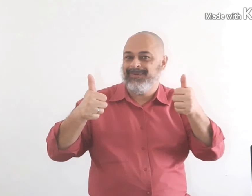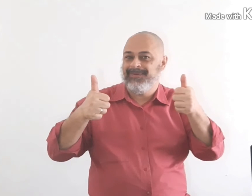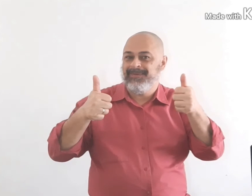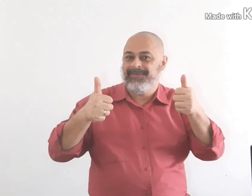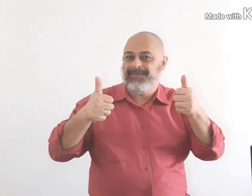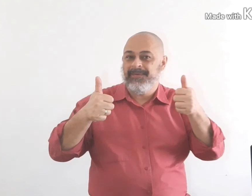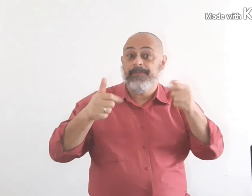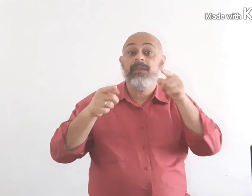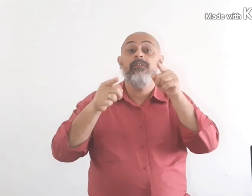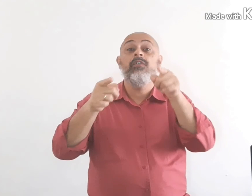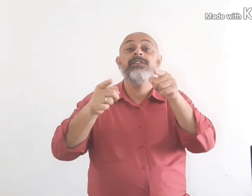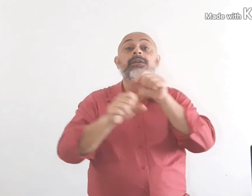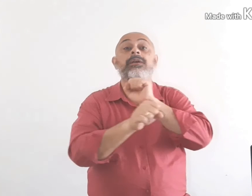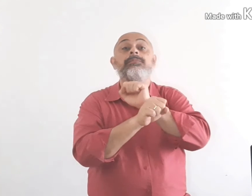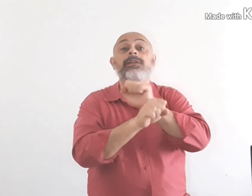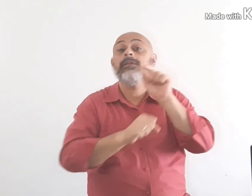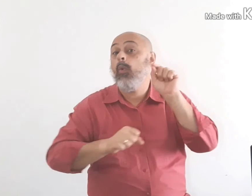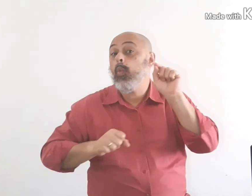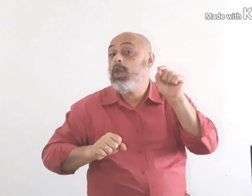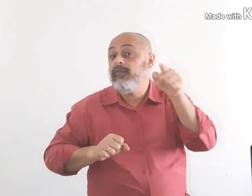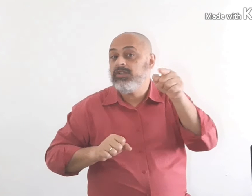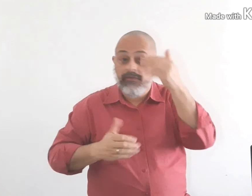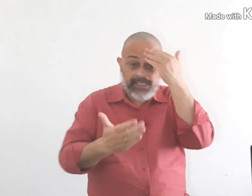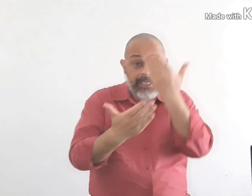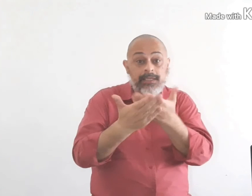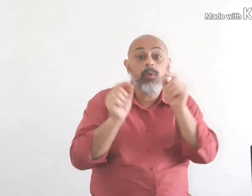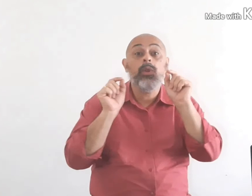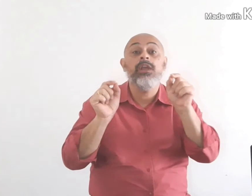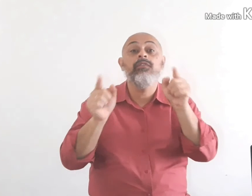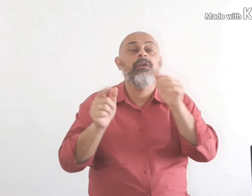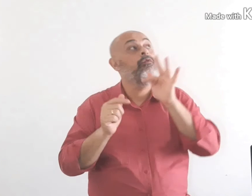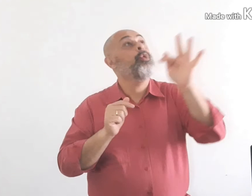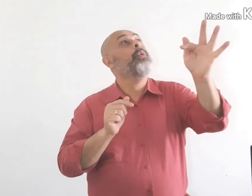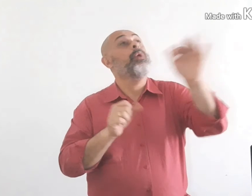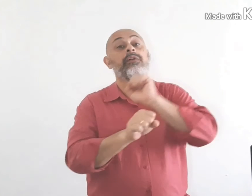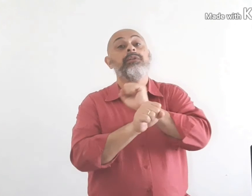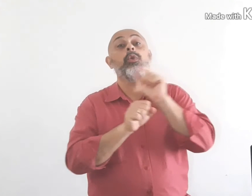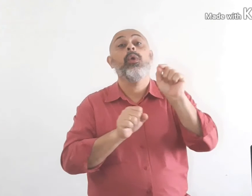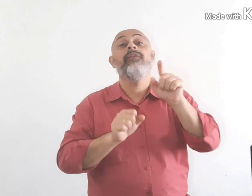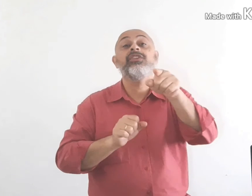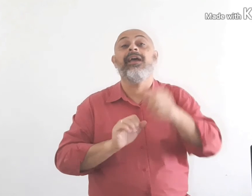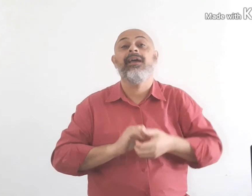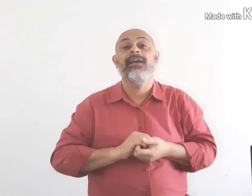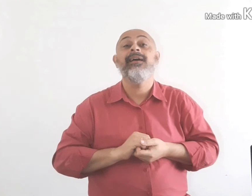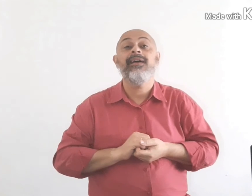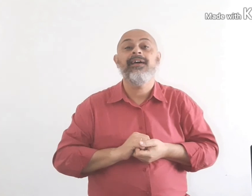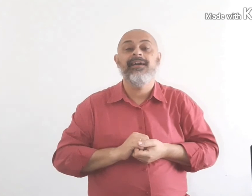Onde está a nossa esperança? Onde está a nossa confiança?